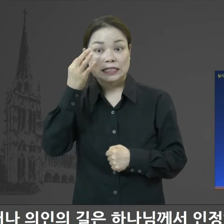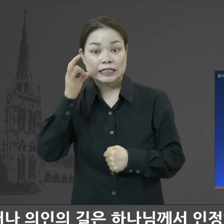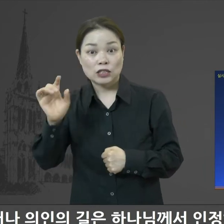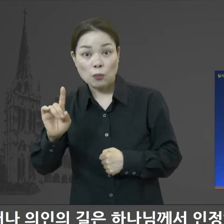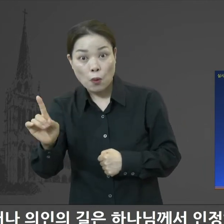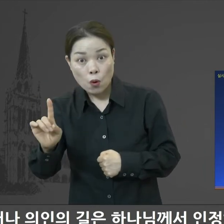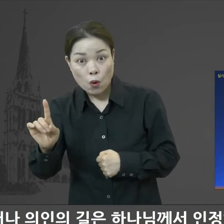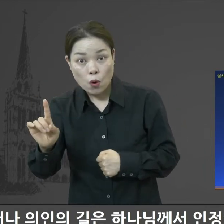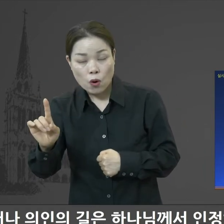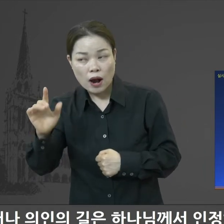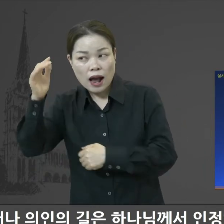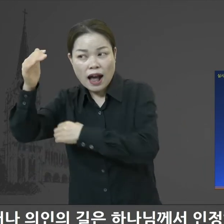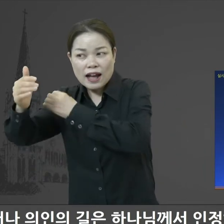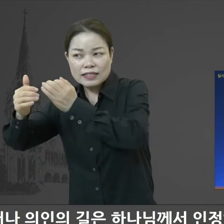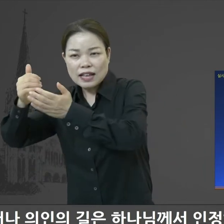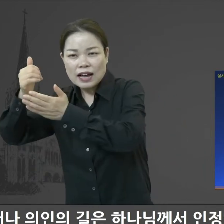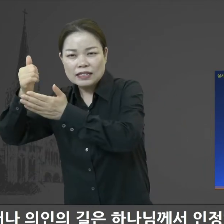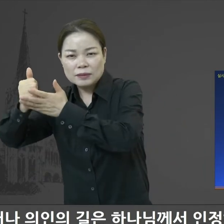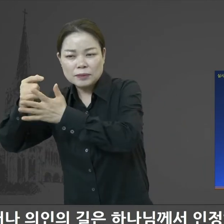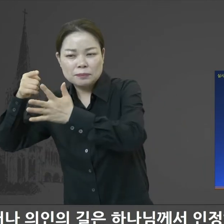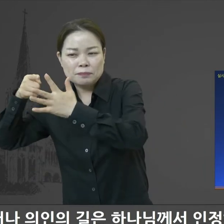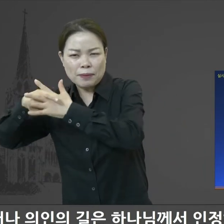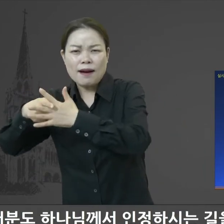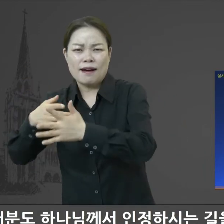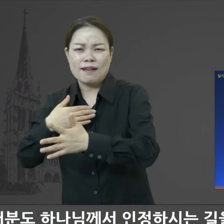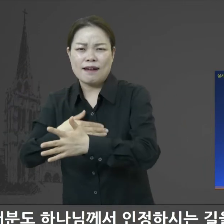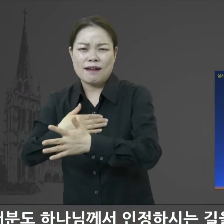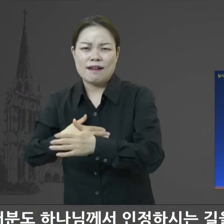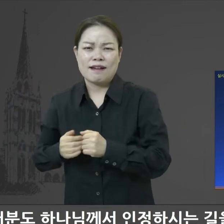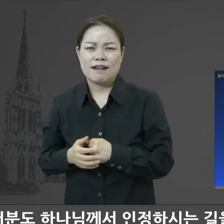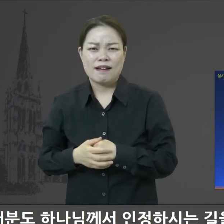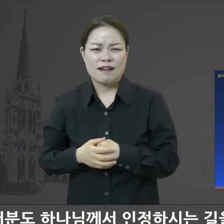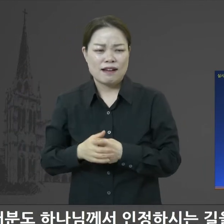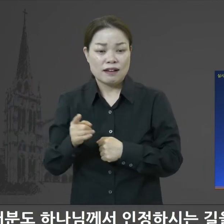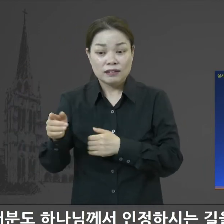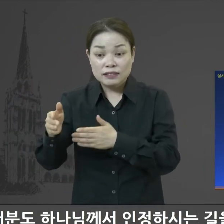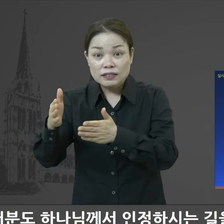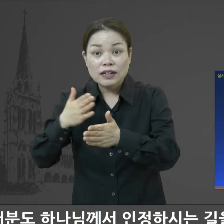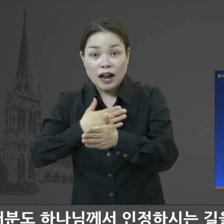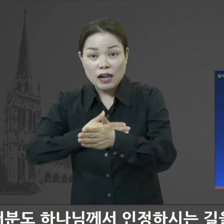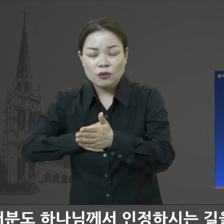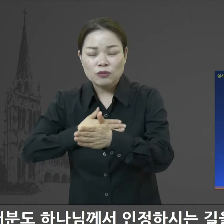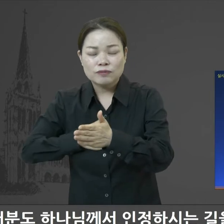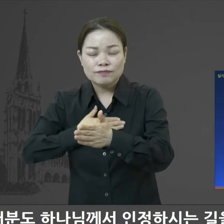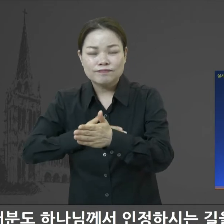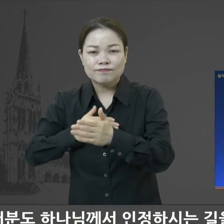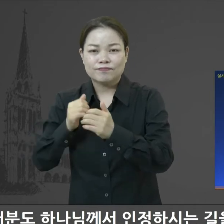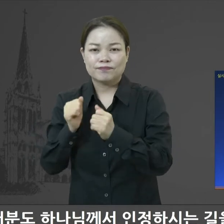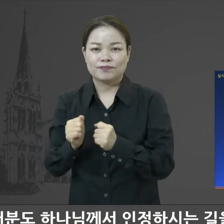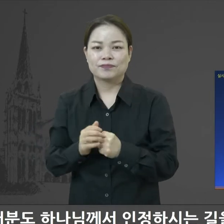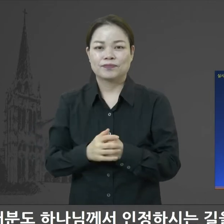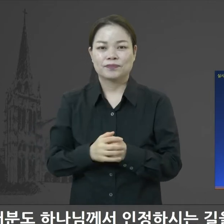것은 무엇이다? 하나님이 안다. 다시 말하면 하나님이 그 길을 알고 계신다.